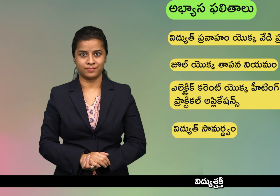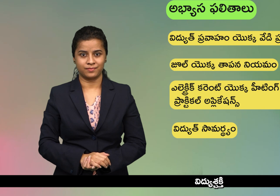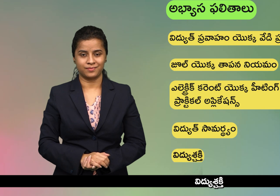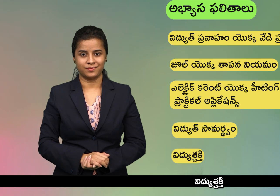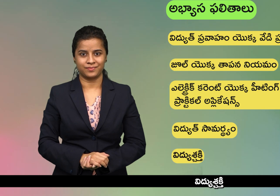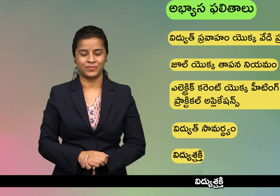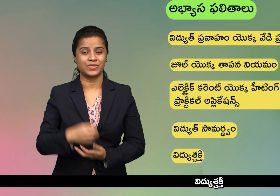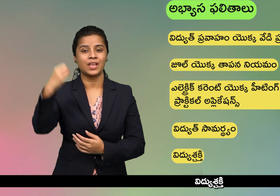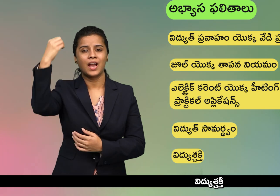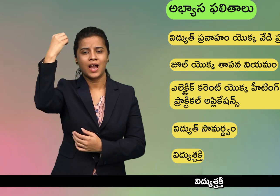విద్యుత్ శక్తి,